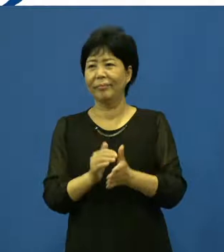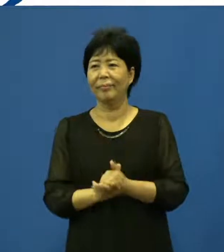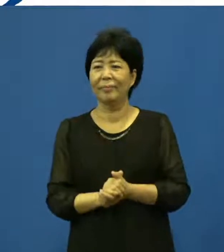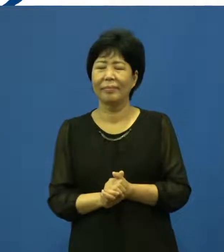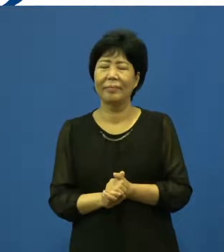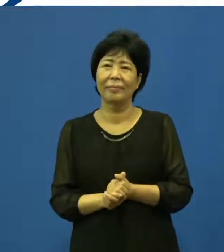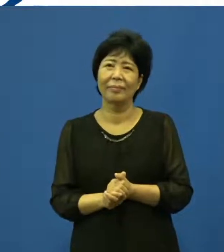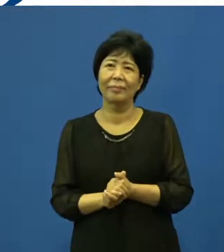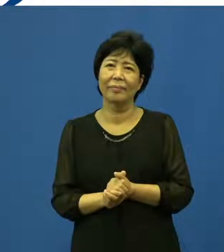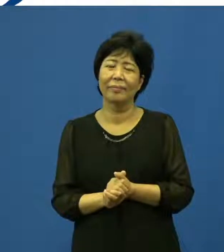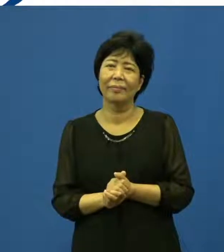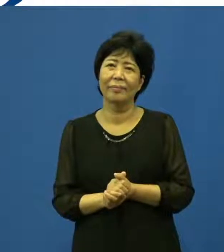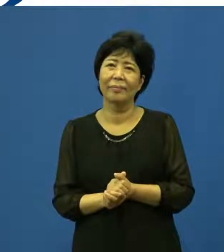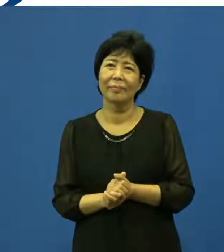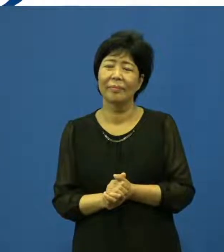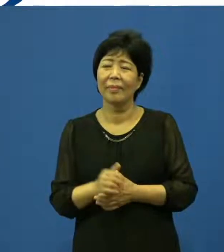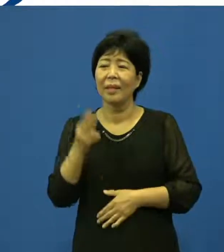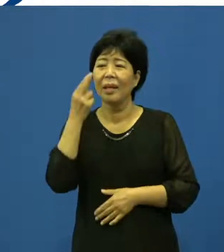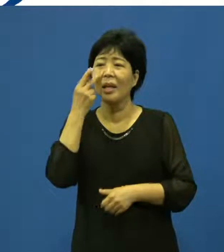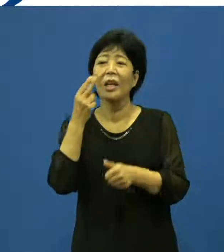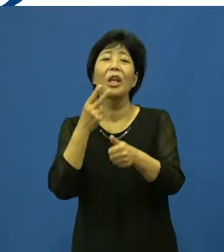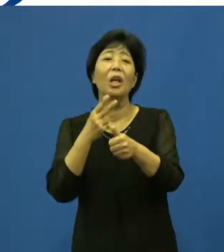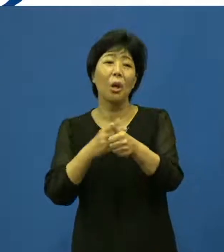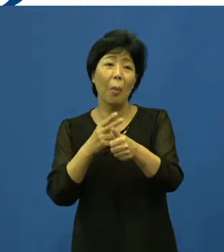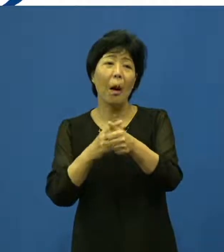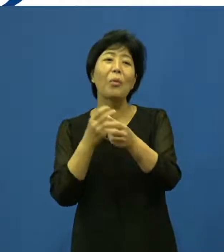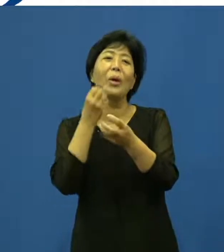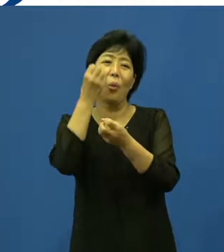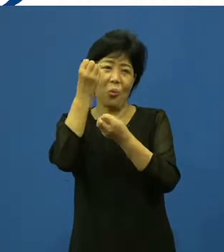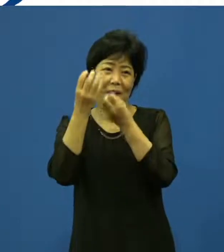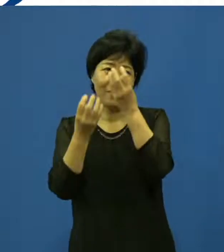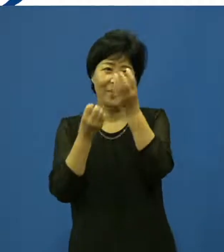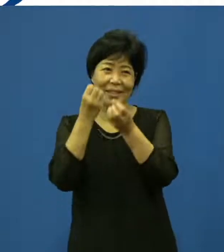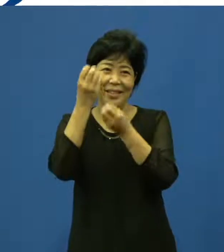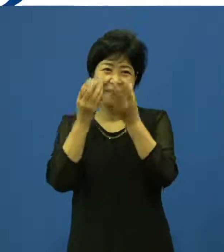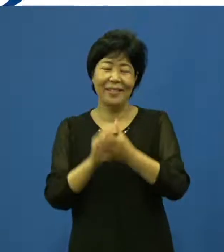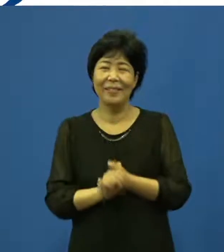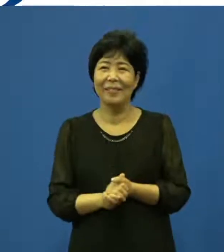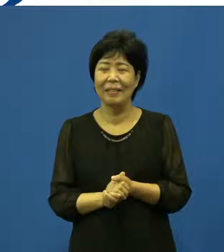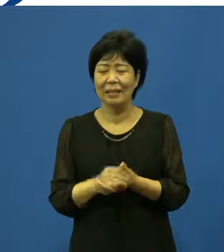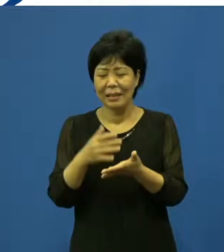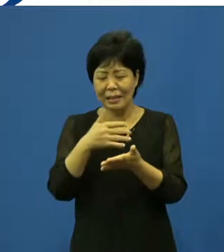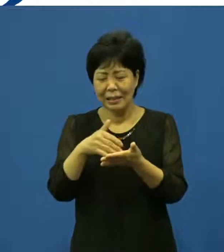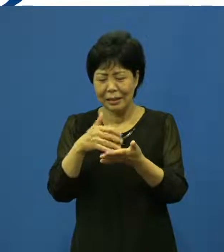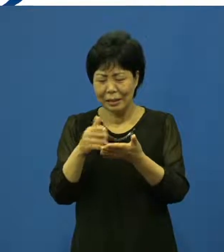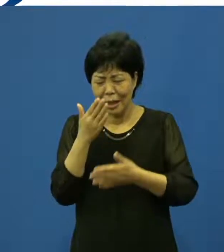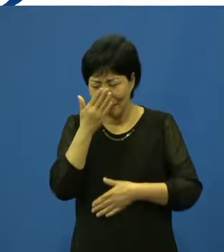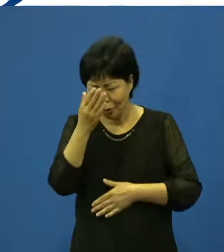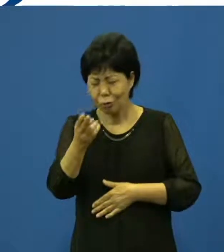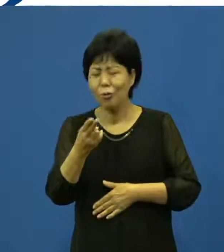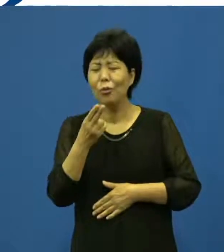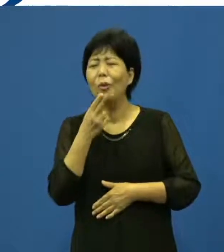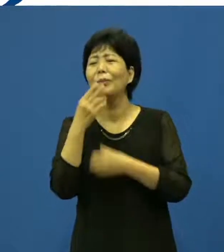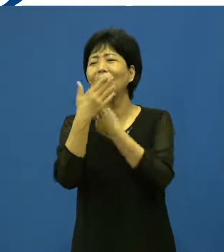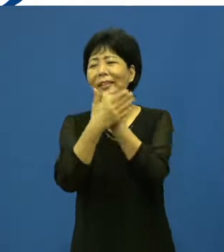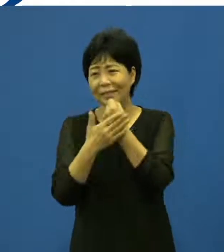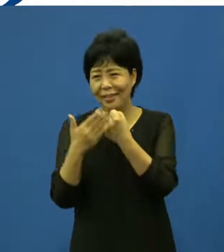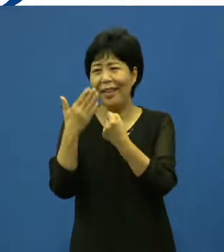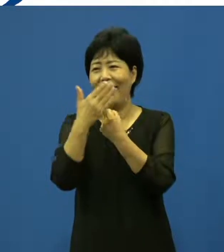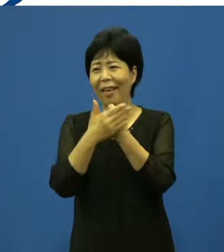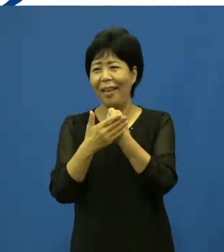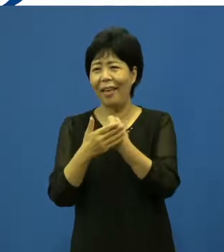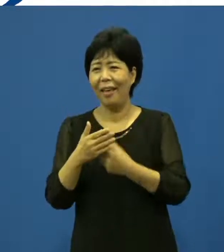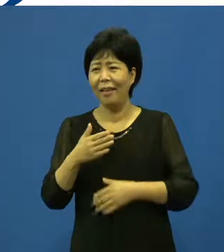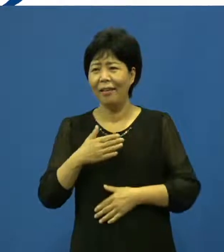그러니까 청량할 수 없다라고 이런 표현들을 바울이 많이 씁니다. 어떻게 표현할